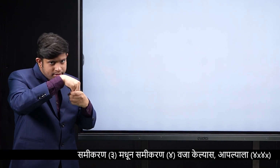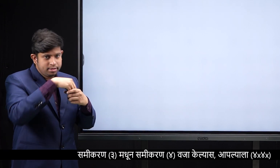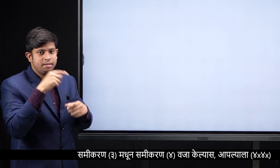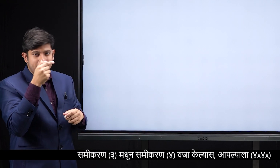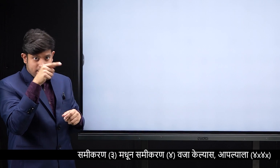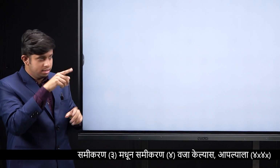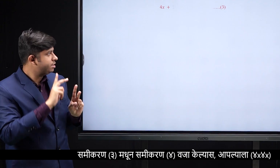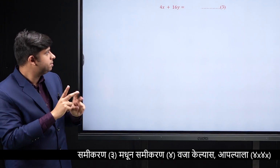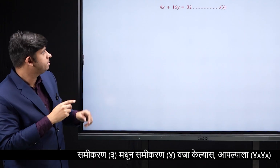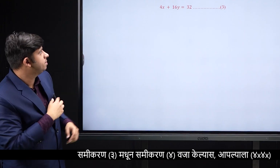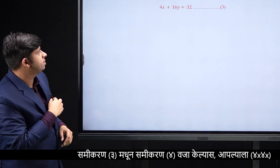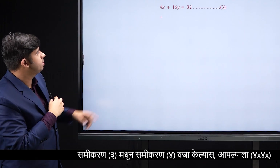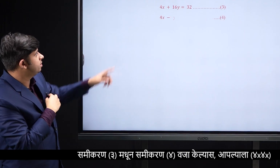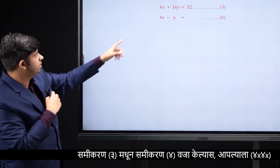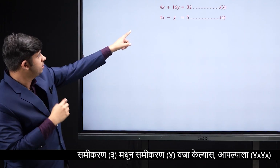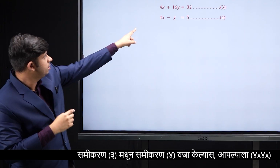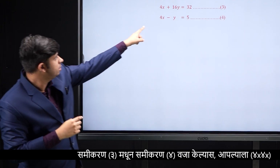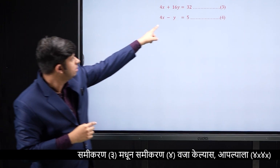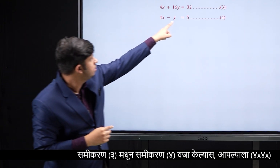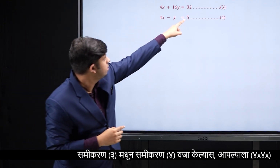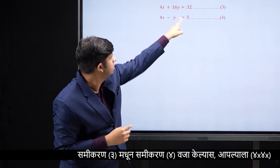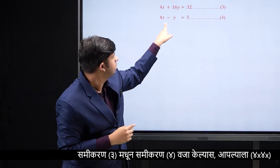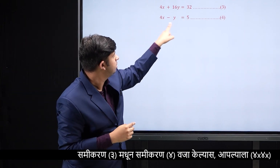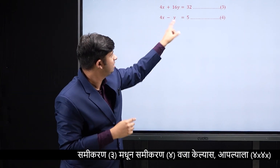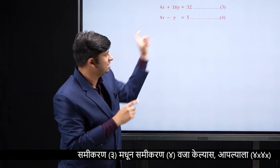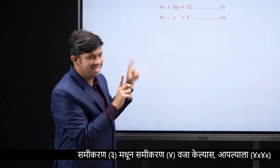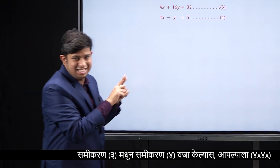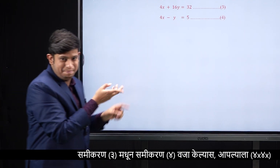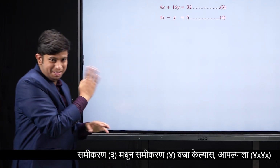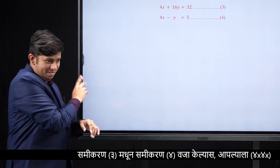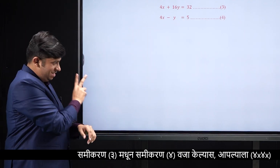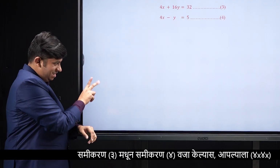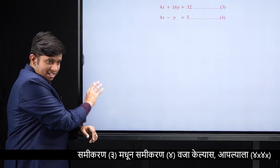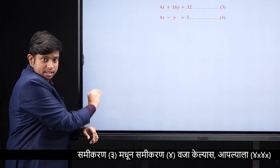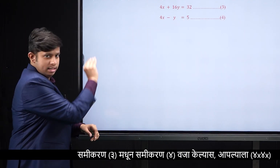समीकरण 3 मधून समीकरण 4 वजा केल्यास आपल्याला एका कंसामध्ये 4 गुणिले 4x